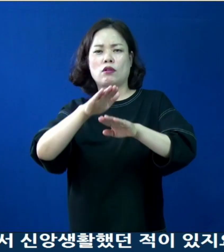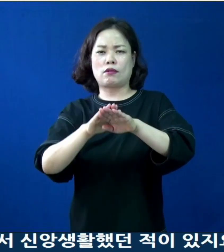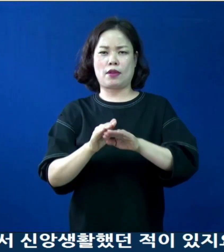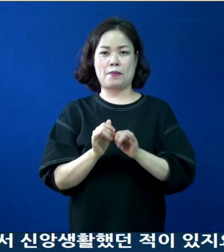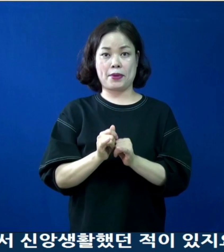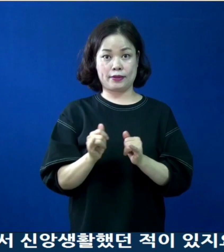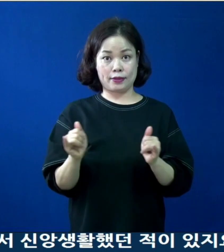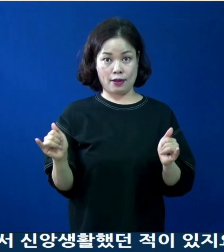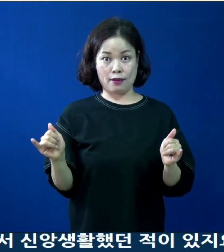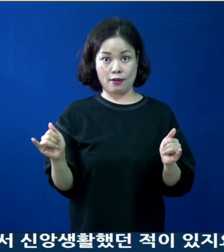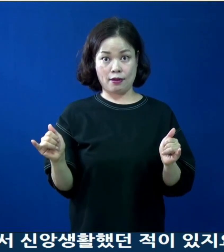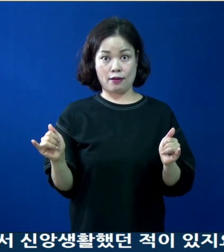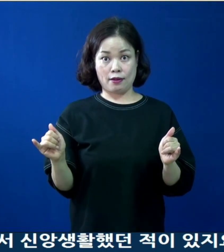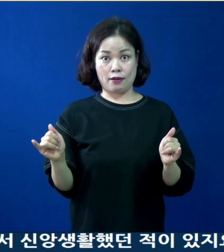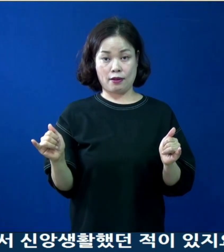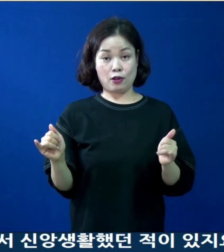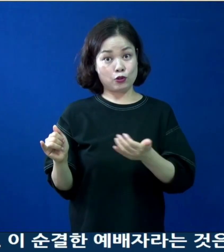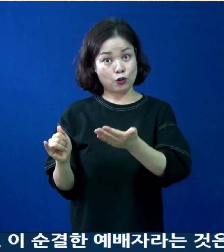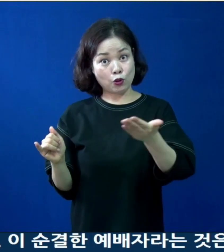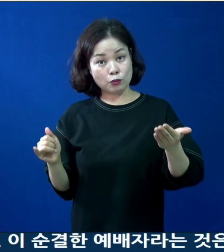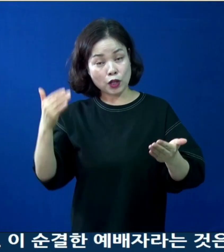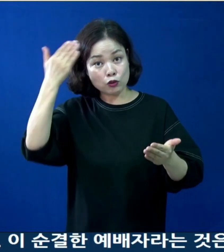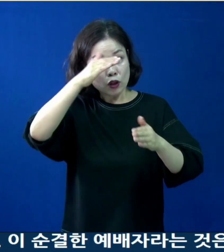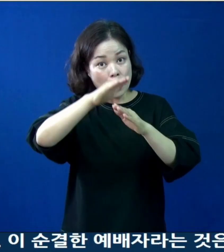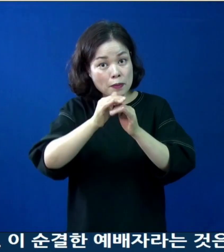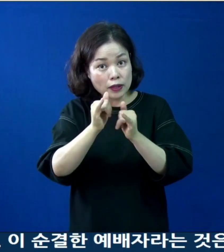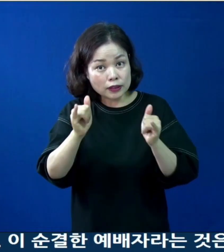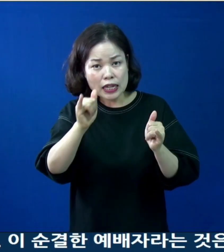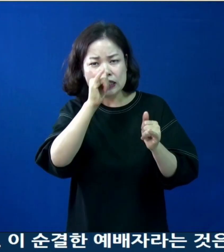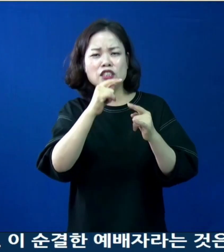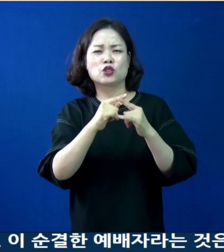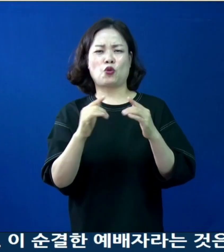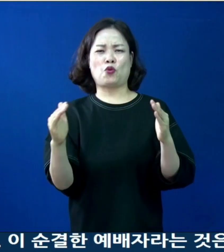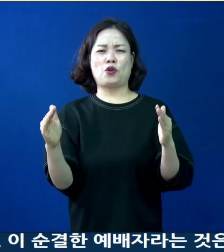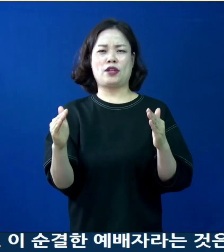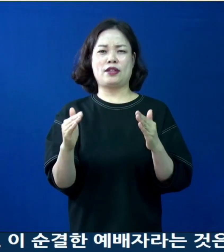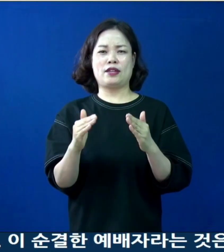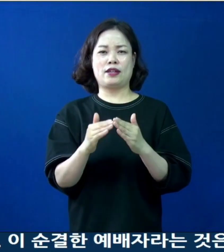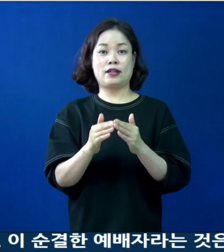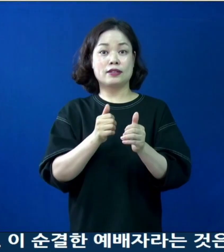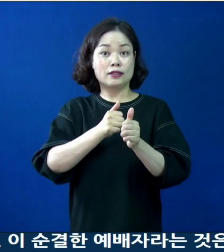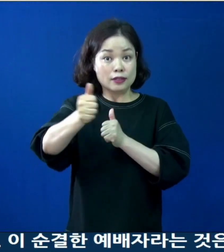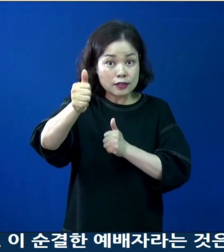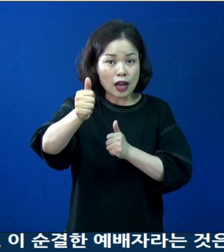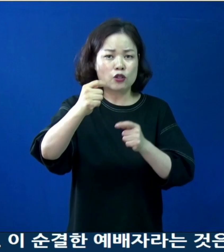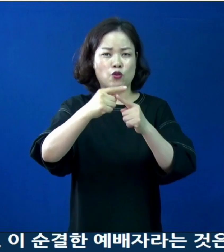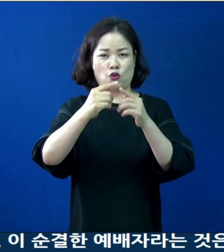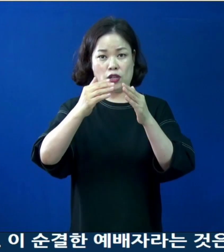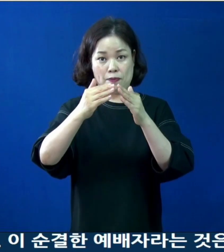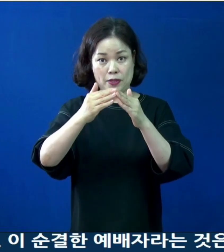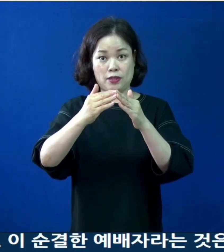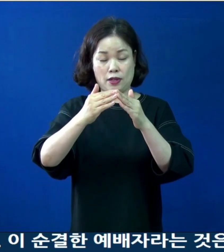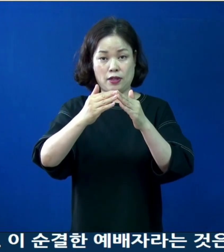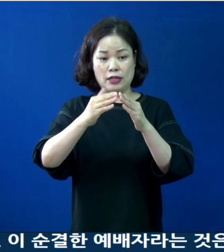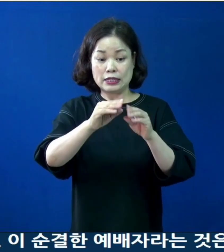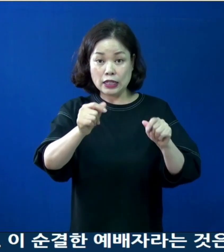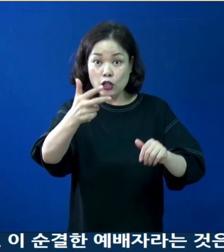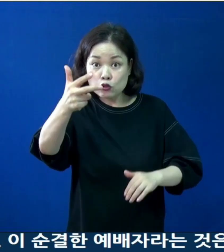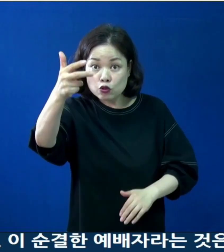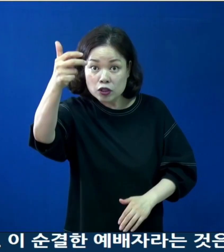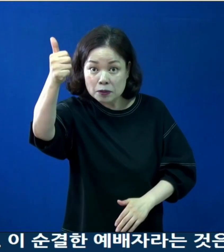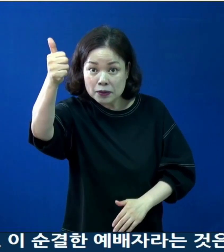거죠. 여러분, 순결한 예배자가 있는 교회가 승리하는 교회입니다. 이 땅에